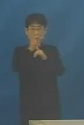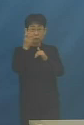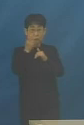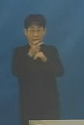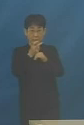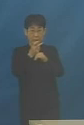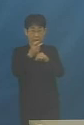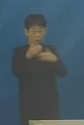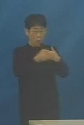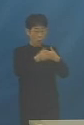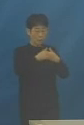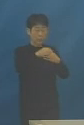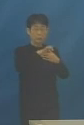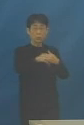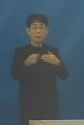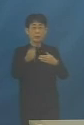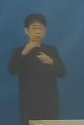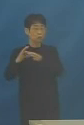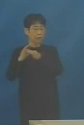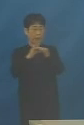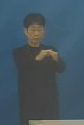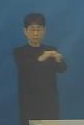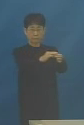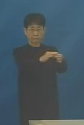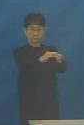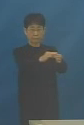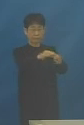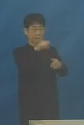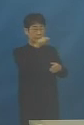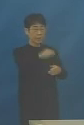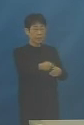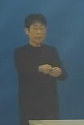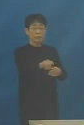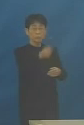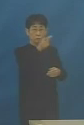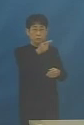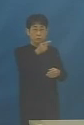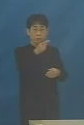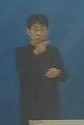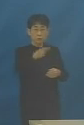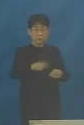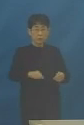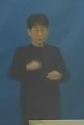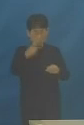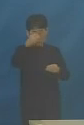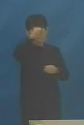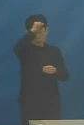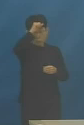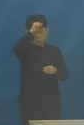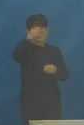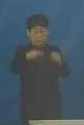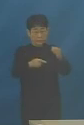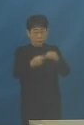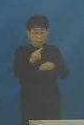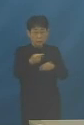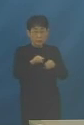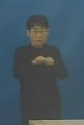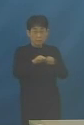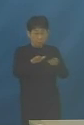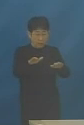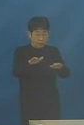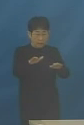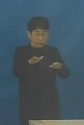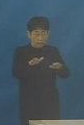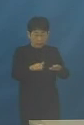保健所残りでなくがあってエマー即座に積極で有楽町さに入るんですでなかなかちょっとあの